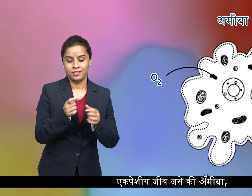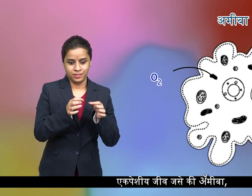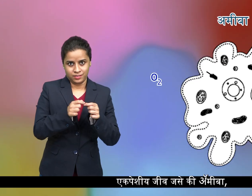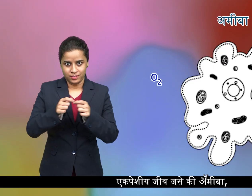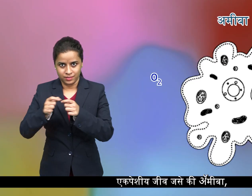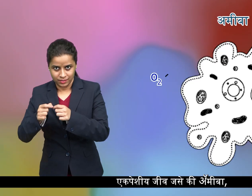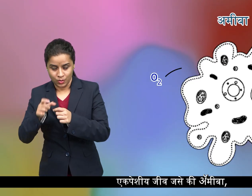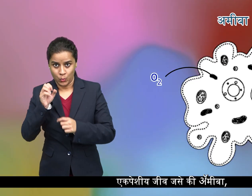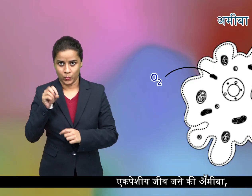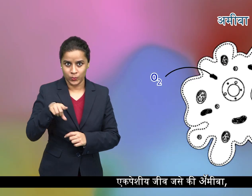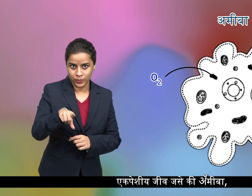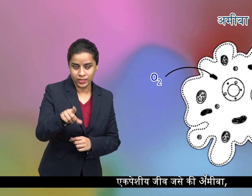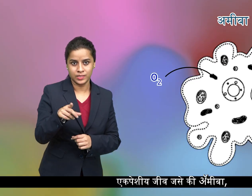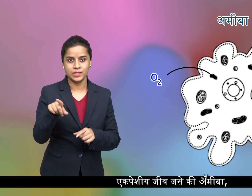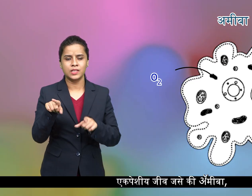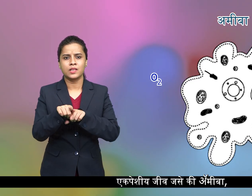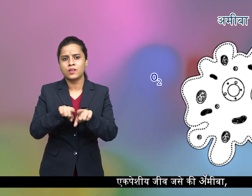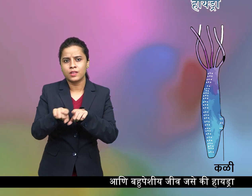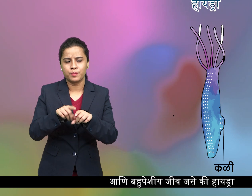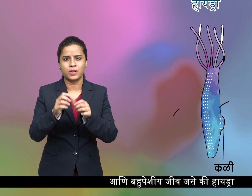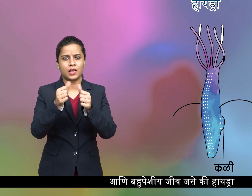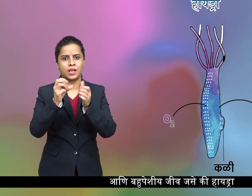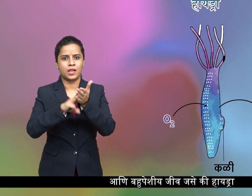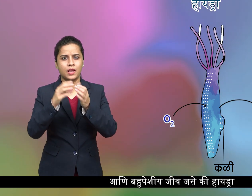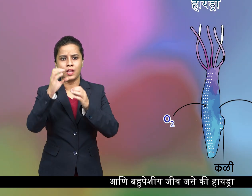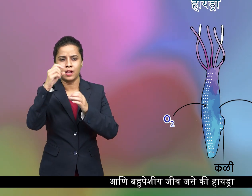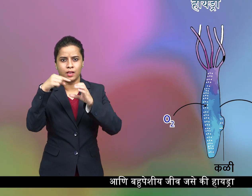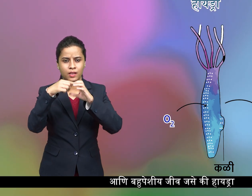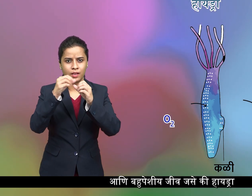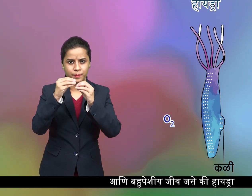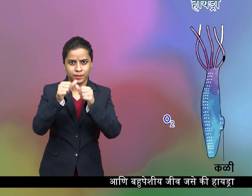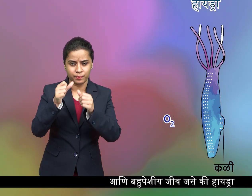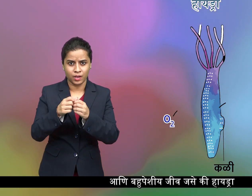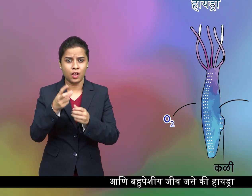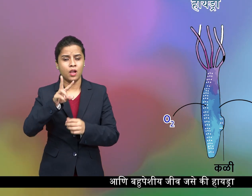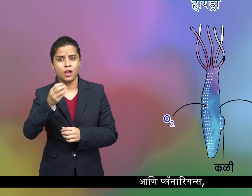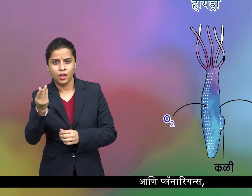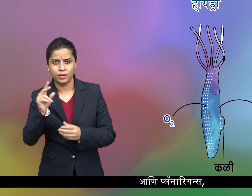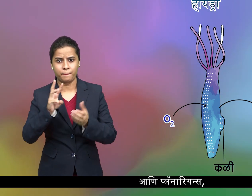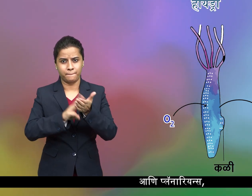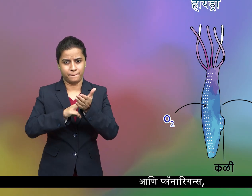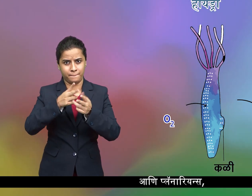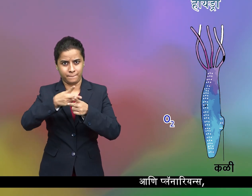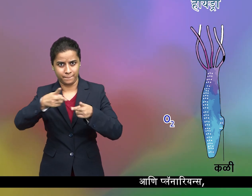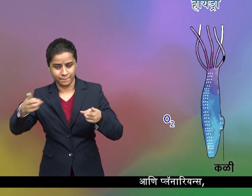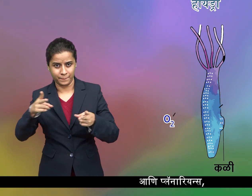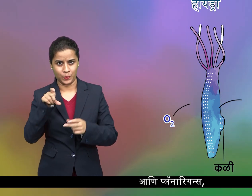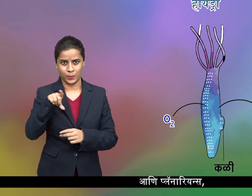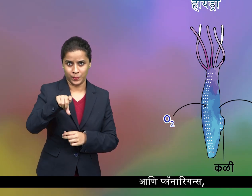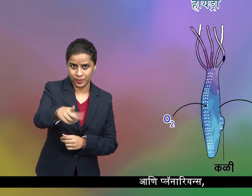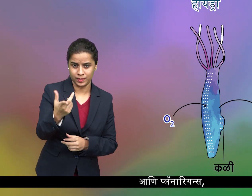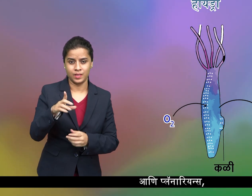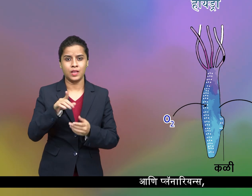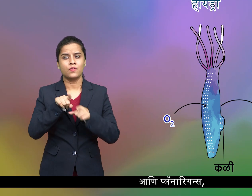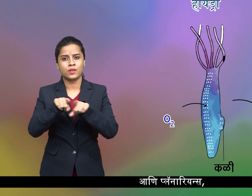एकपेशीय जीव जसे की ॲमिबा आणि बहुपेशीय जीव जसे की हायड्रा आणि प्लॅनारियन्स